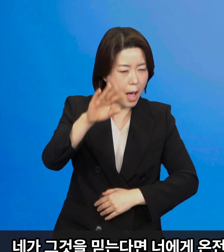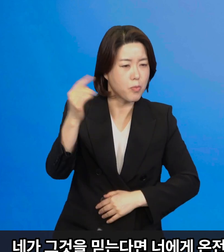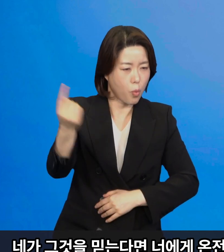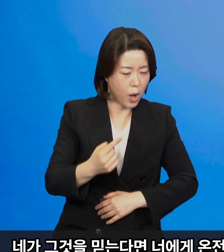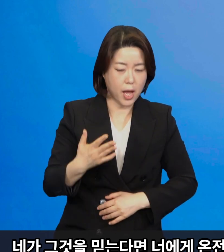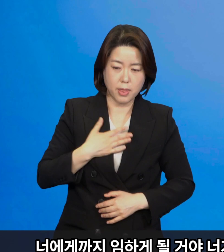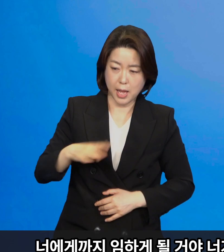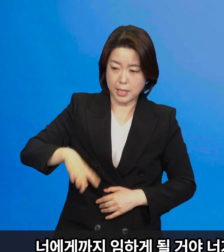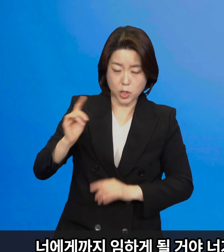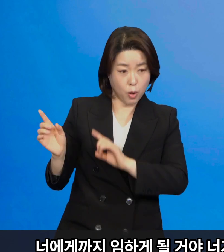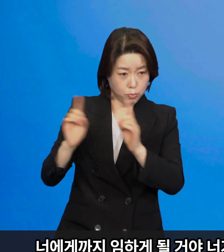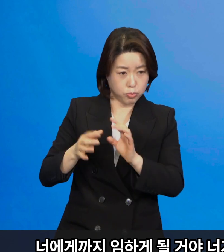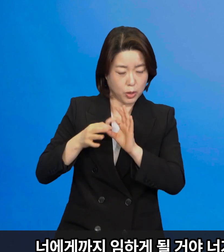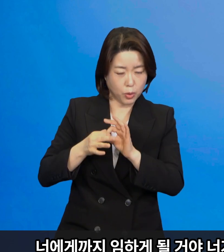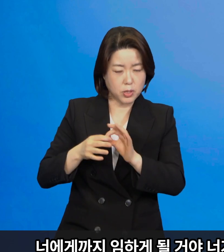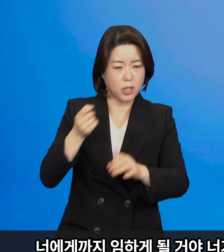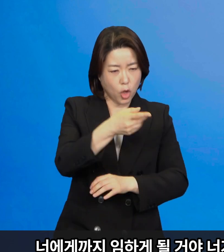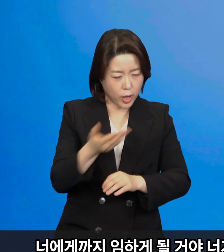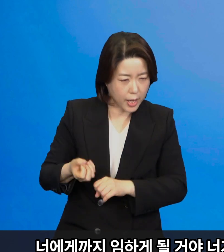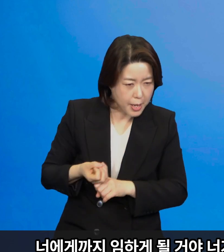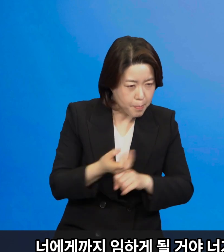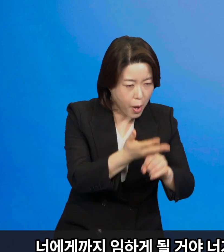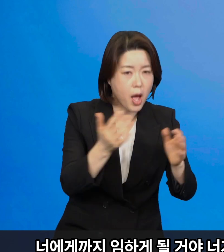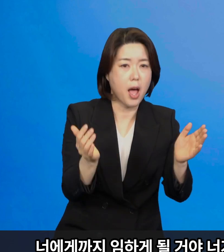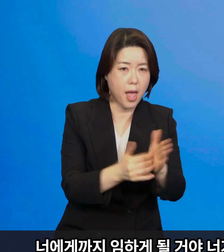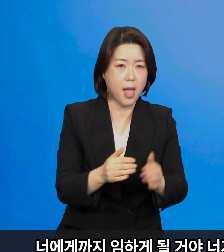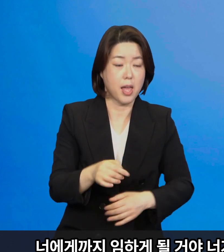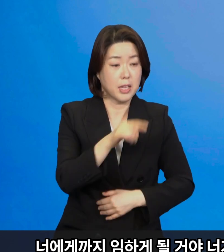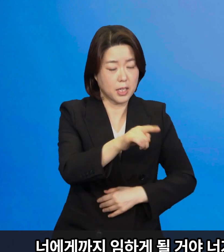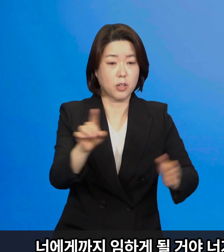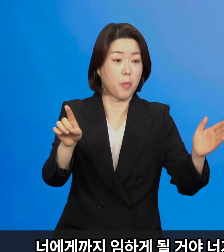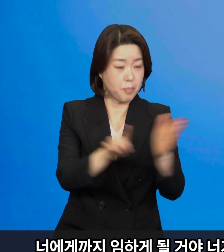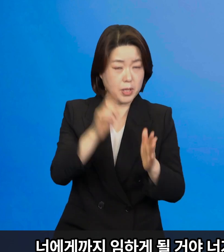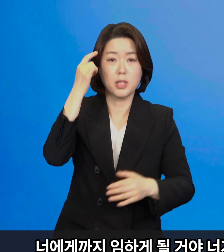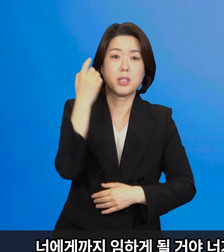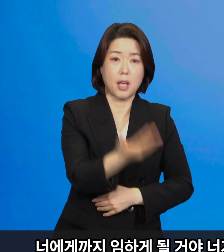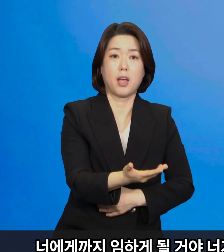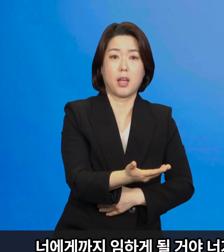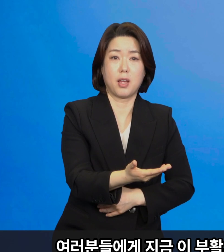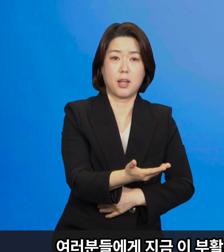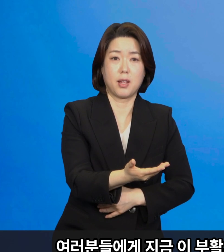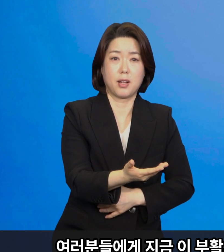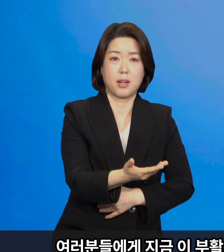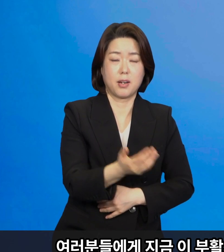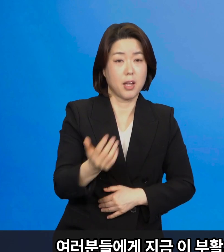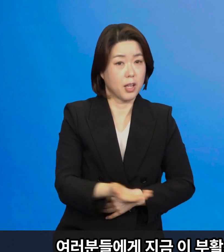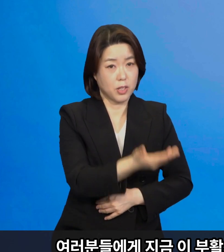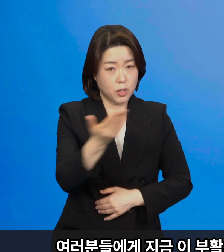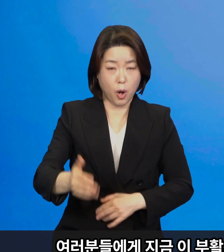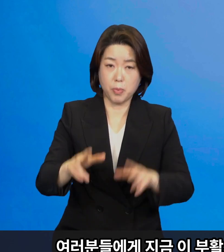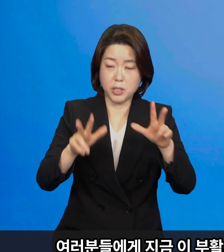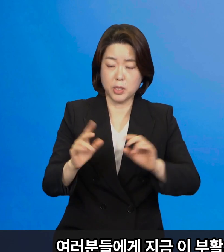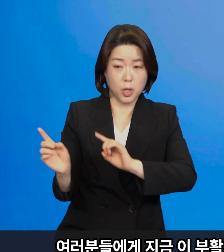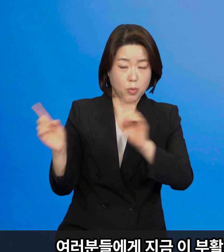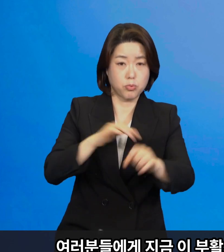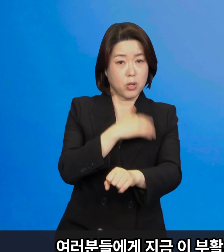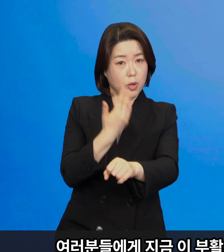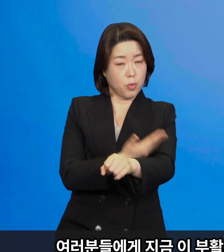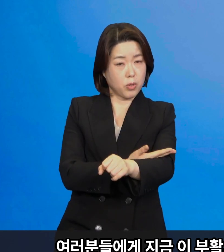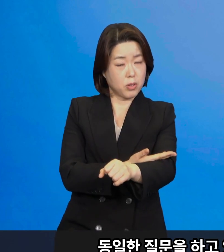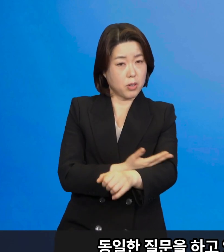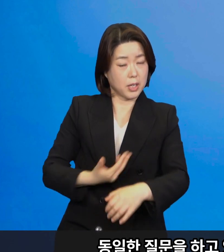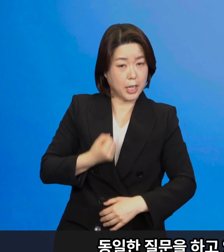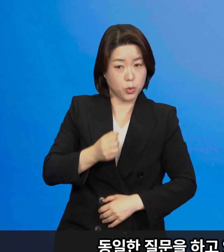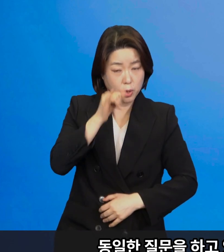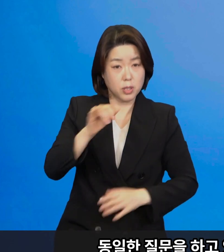첫 부활로 통하여서 너에게까지 임하게 될 거야. 너가 그것을 믿느냐라고 물은 거예요. 여러분들에게 지금 이 부활의 권능이 있음을